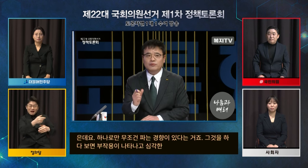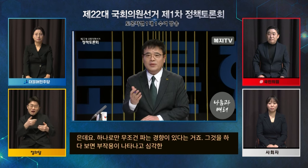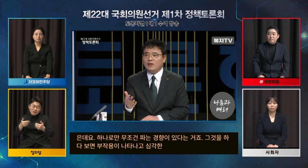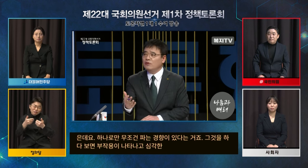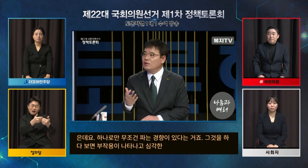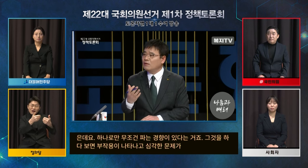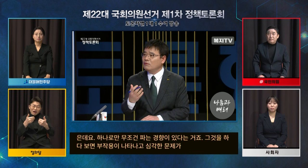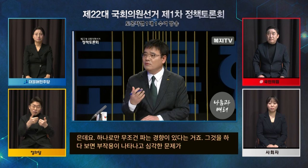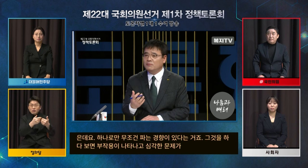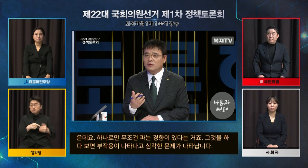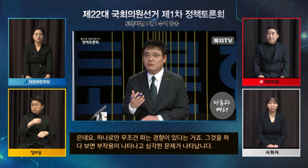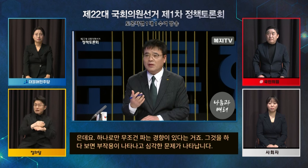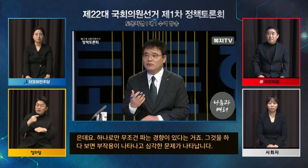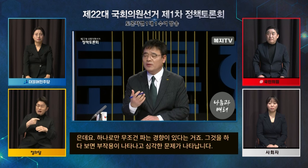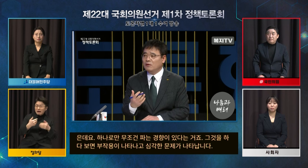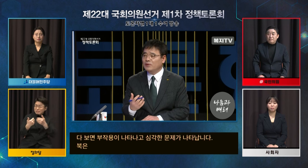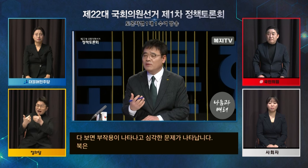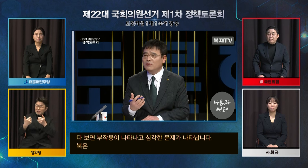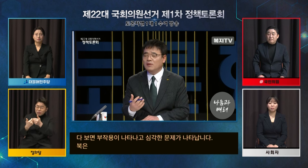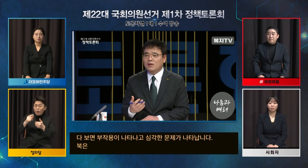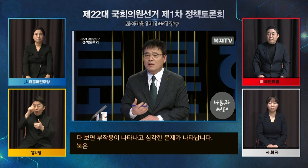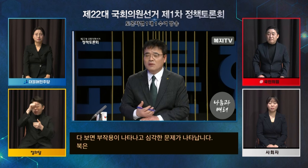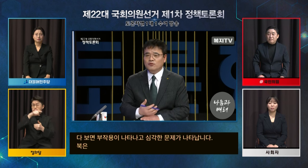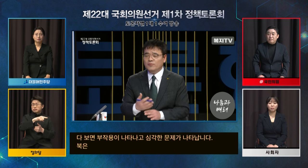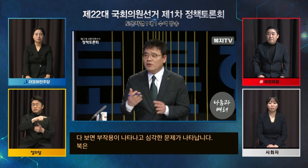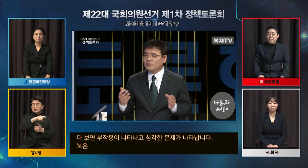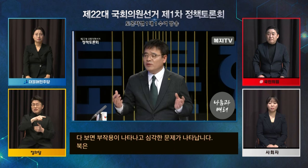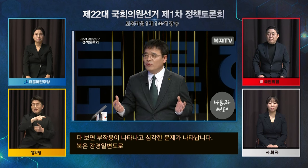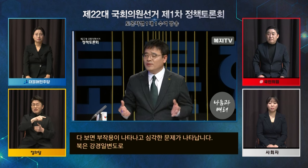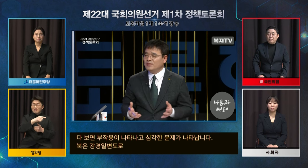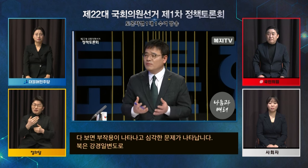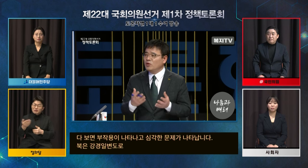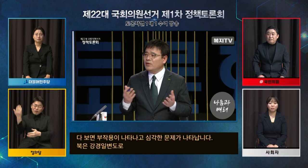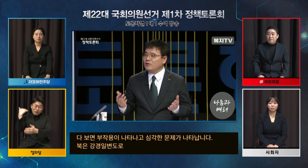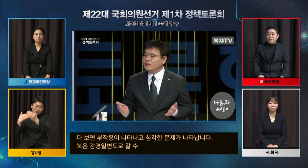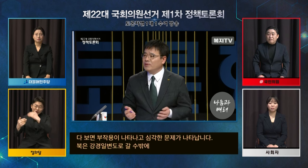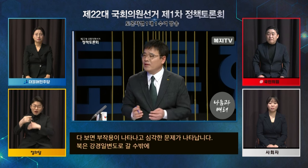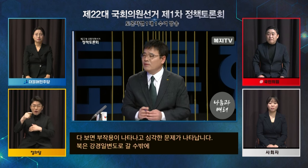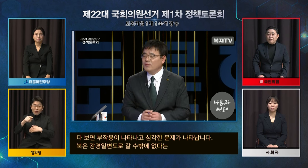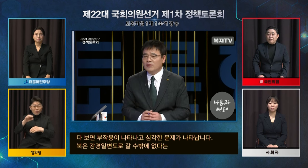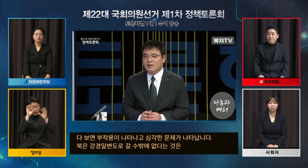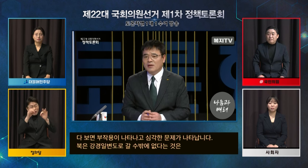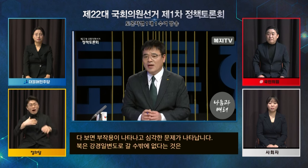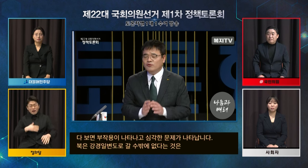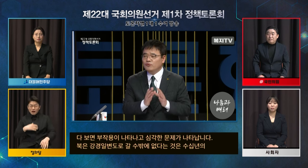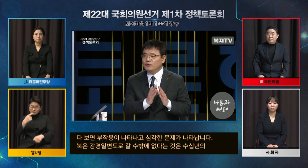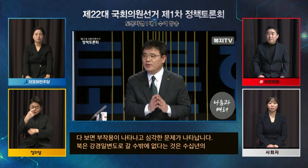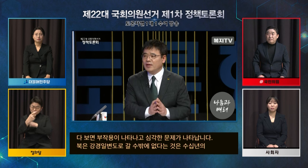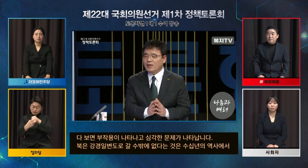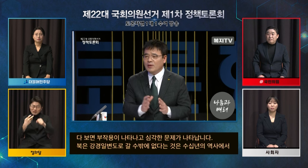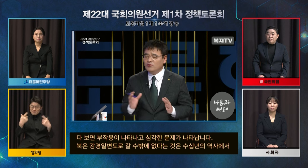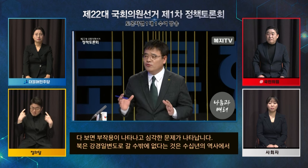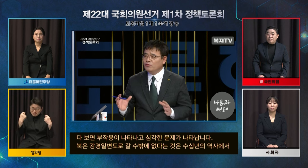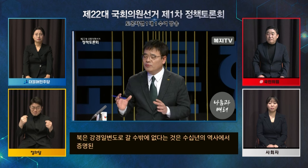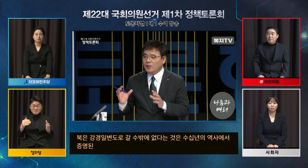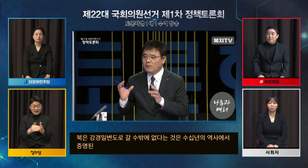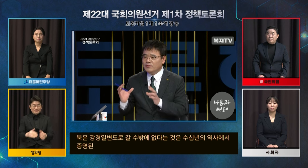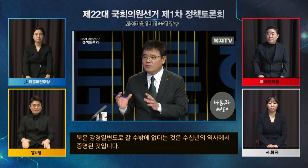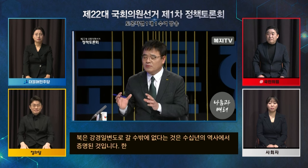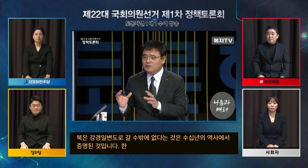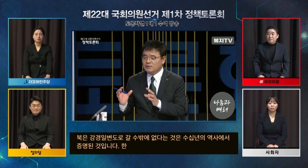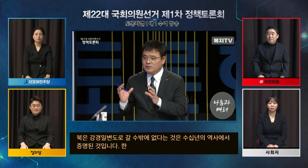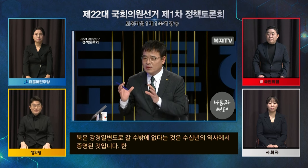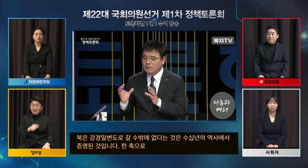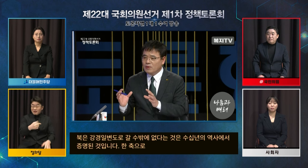북은 당연히 강경율변도로 나올 수밖에 없다는 건 수십 년의 역사를 통해서 다 증명된 것입니다. 그러면 한 축으로는 그렇게 한다면 한 축으로는